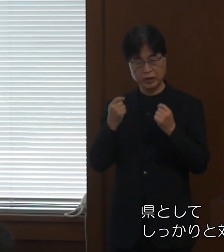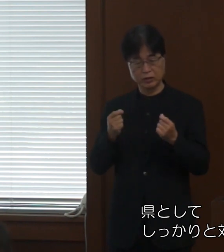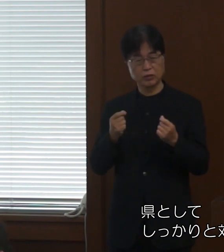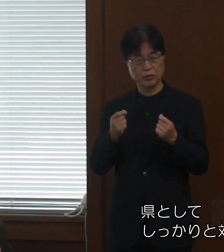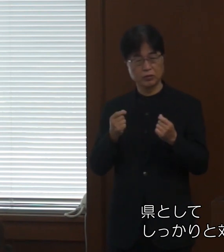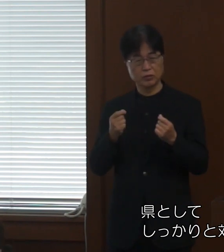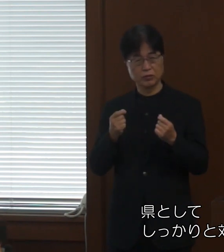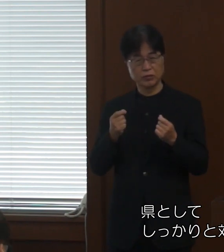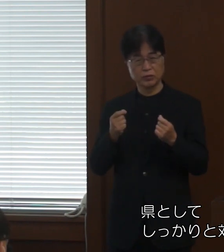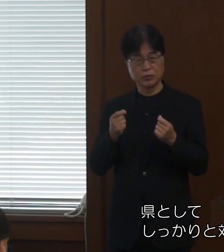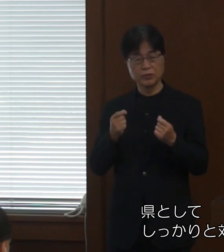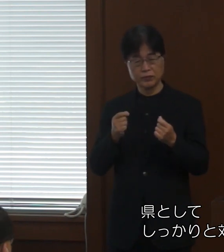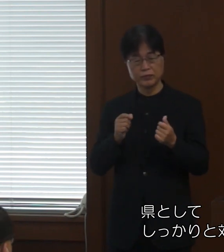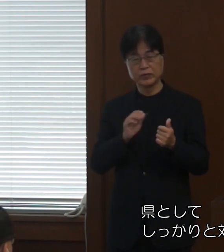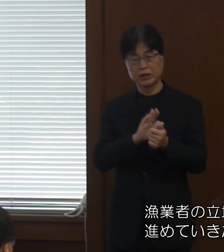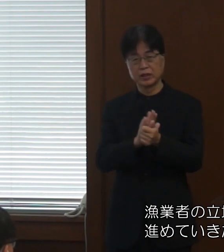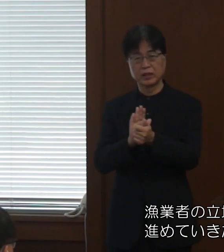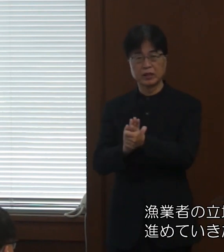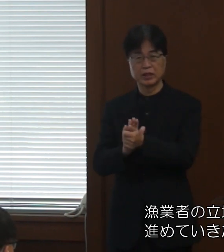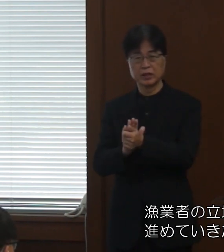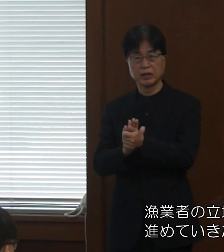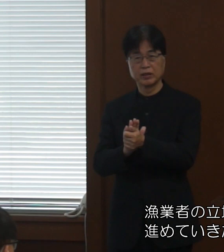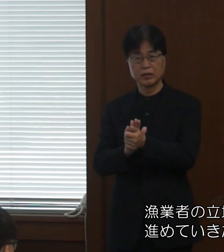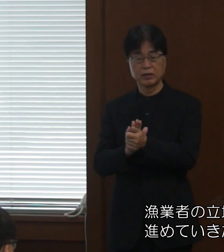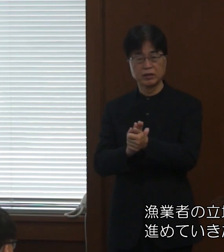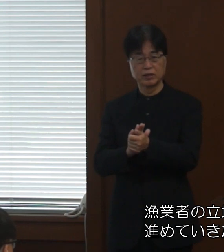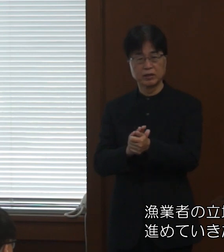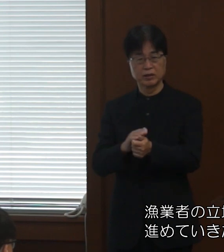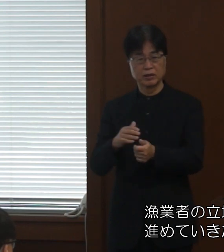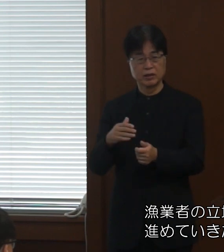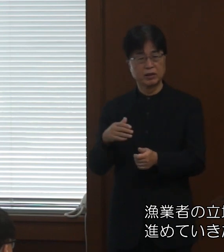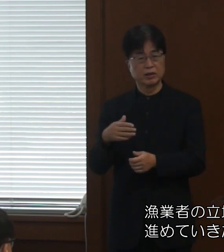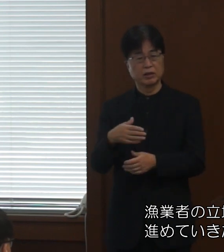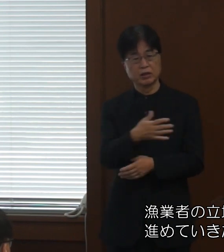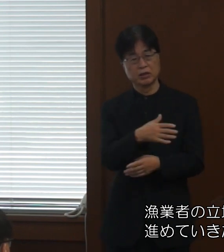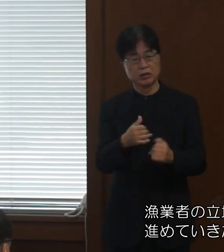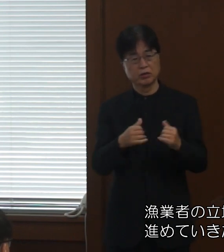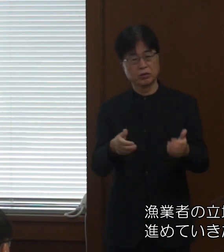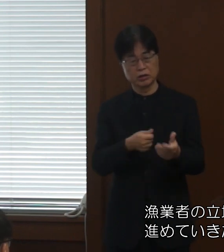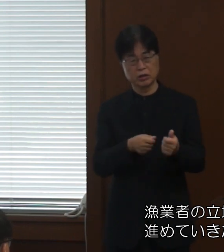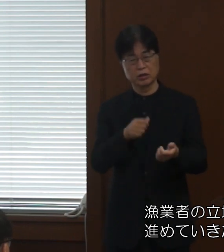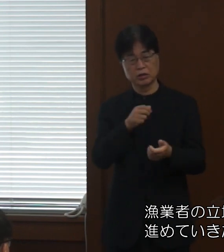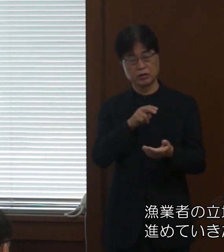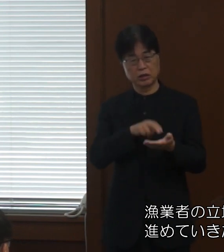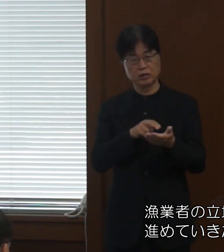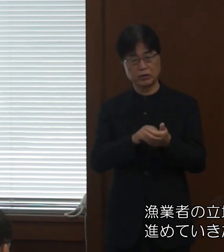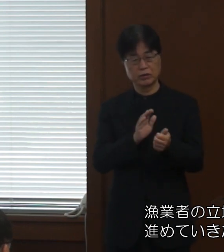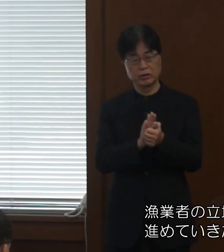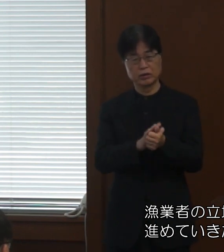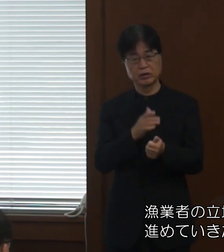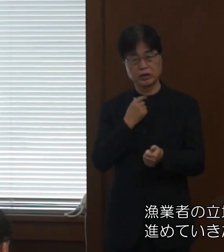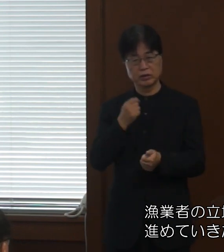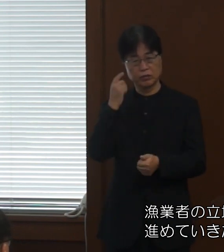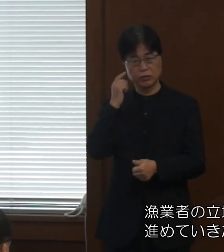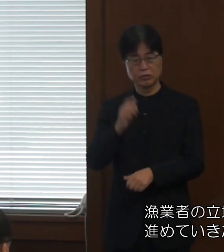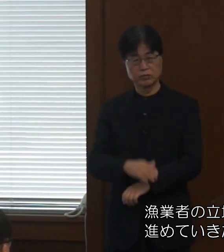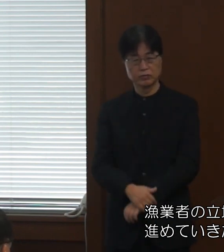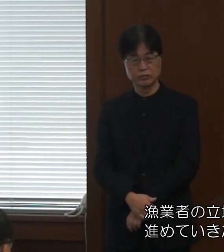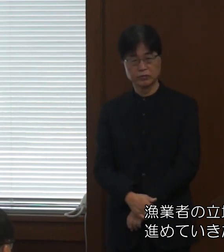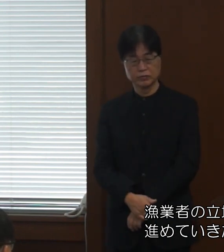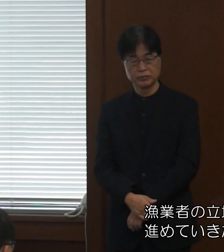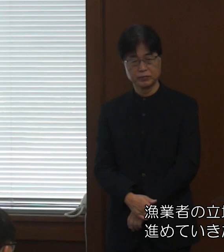していきたいなと休業者の立場に立ちながら進めていきたいというふうに思ってい